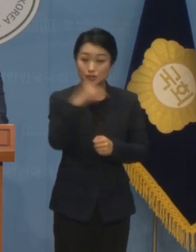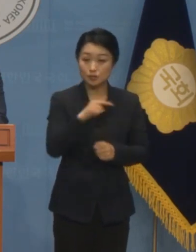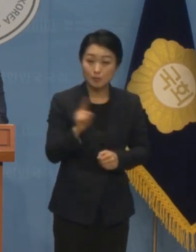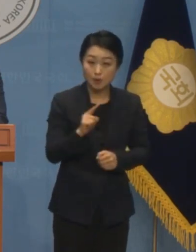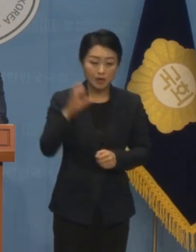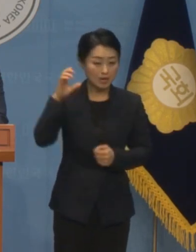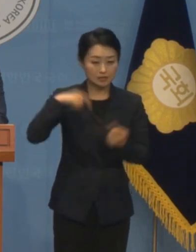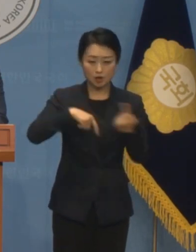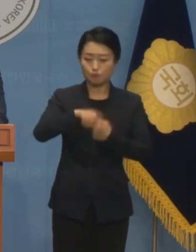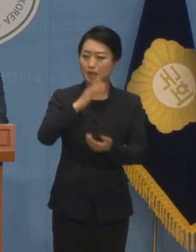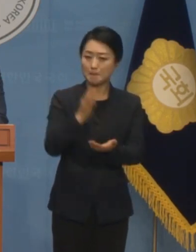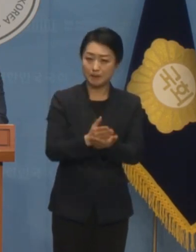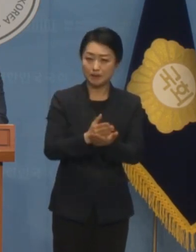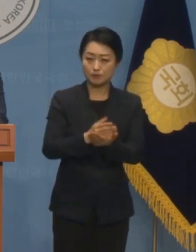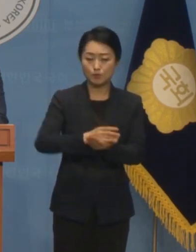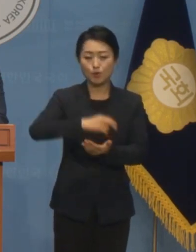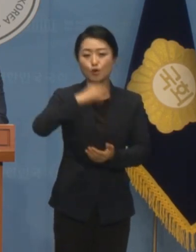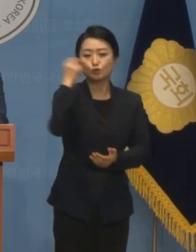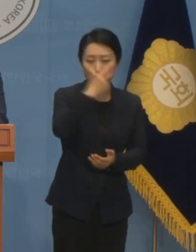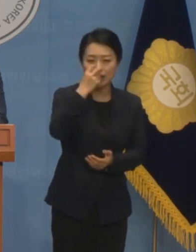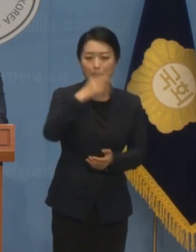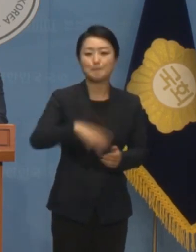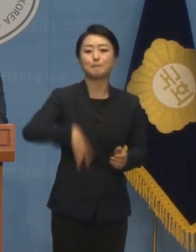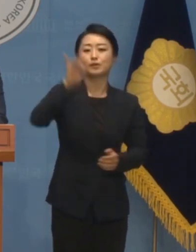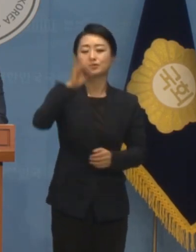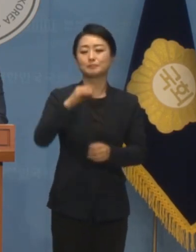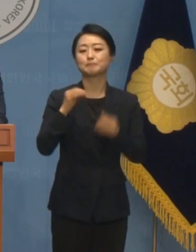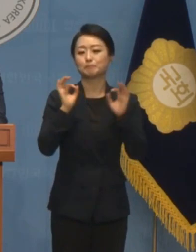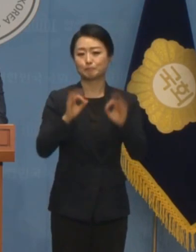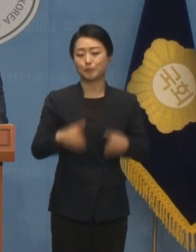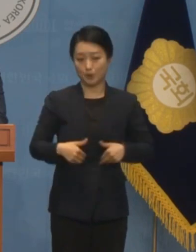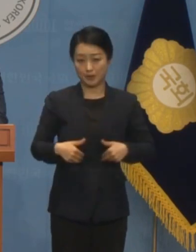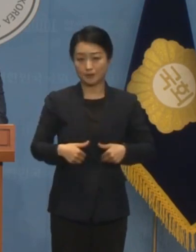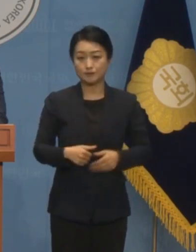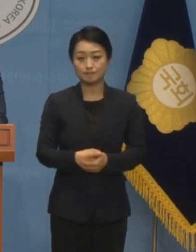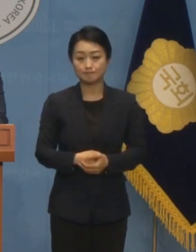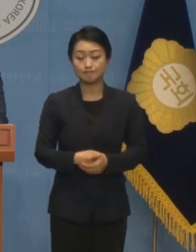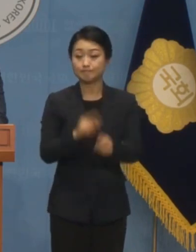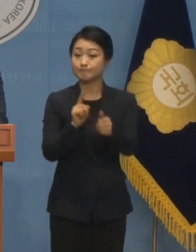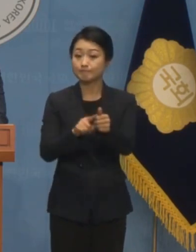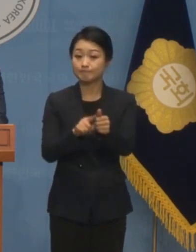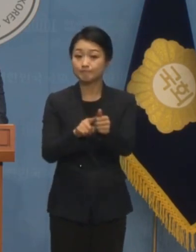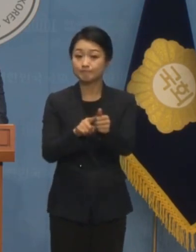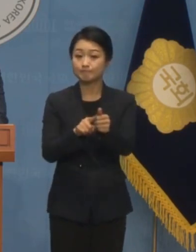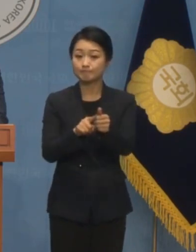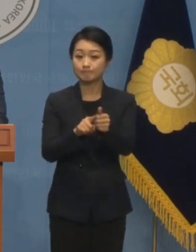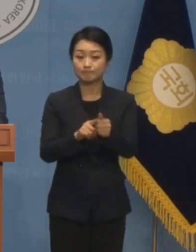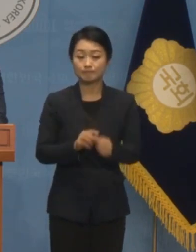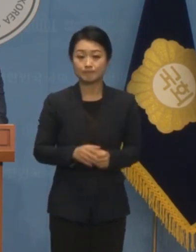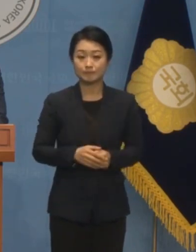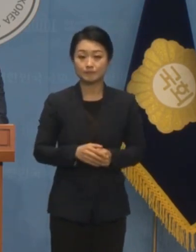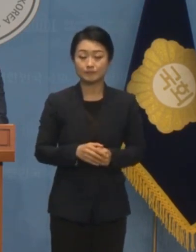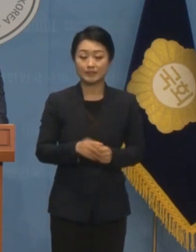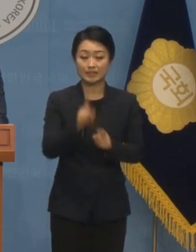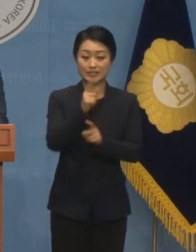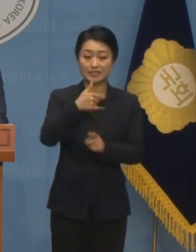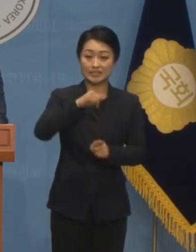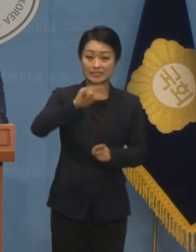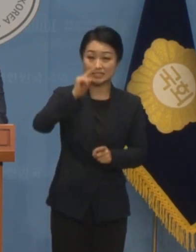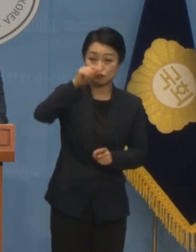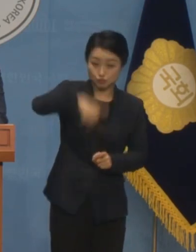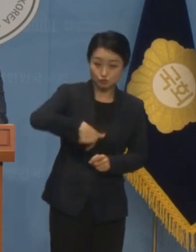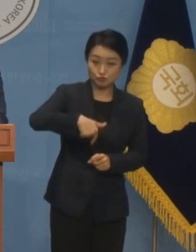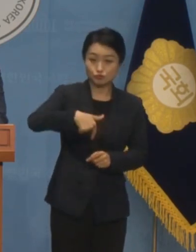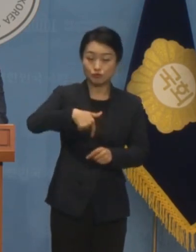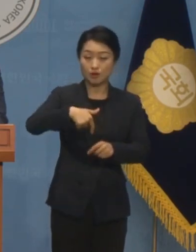대신 수사부터 받는 것이 마땅합니다. 이 같은 의혹에도 이진숙 후보자를